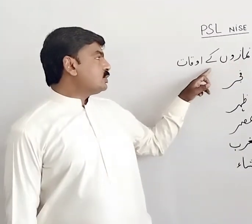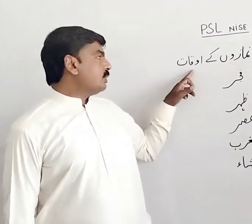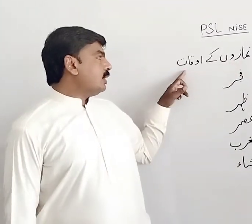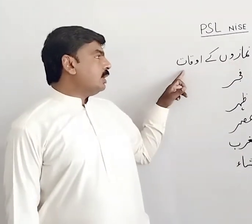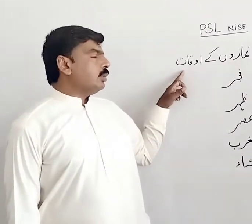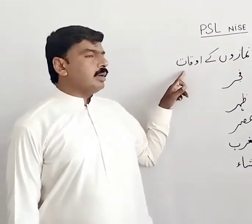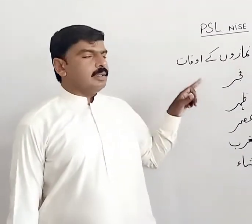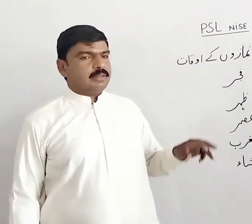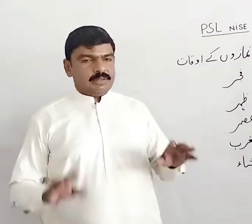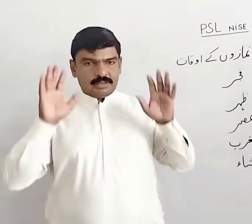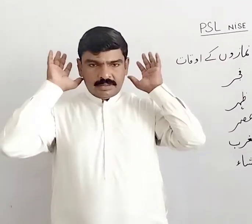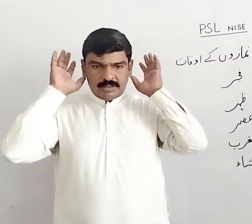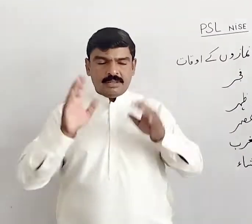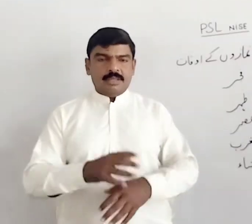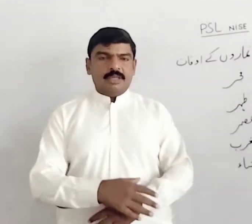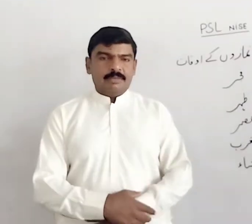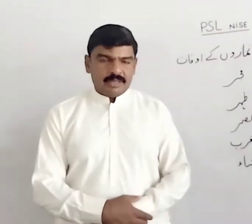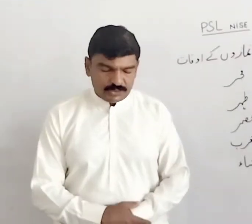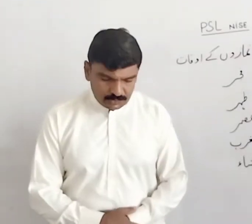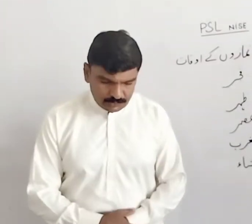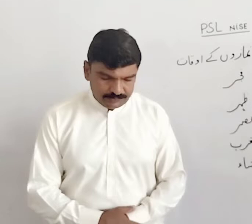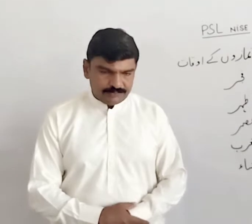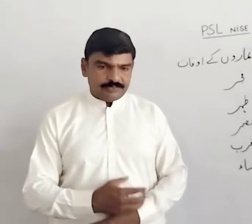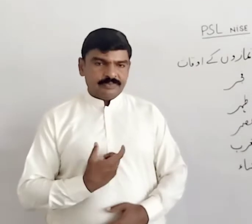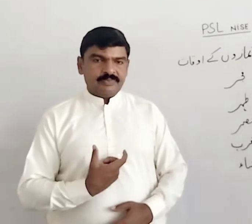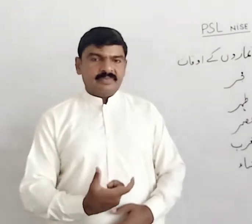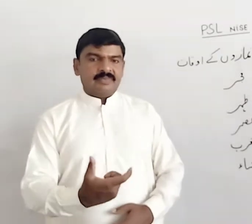نمازوں کے اوقات، نمازوں